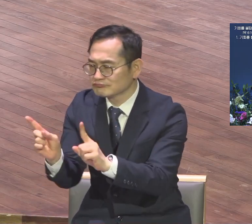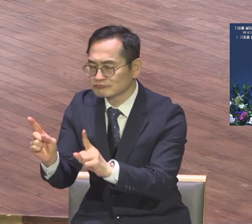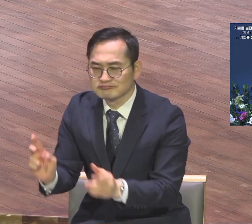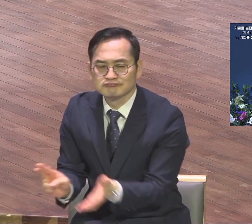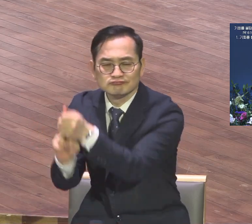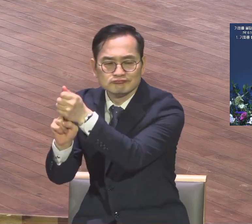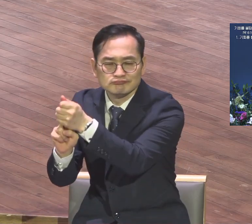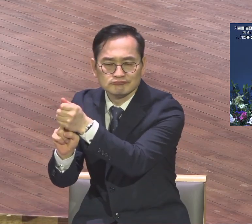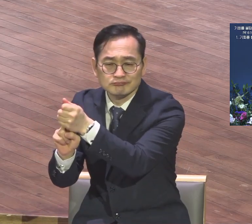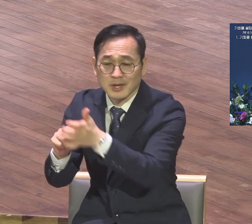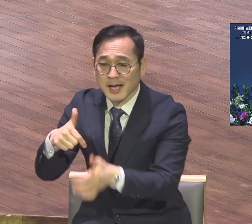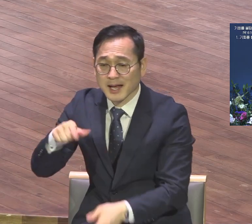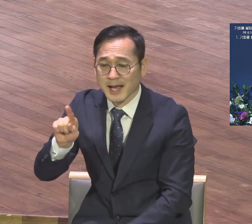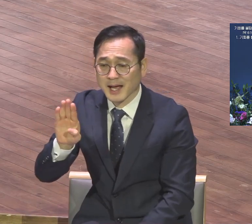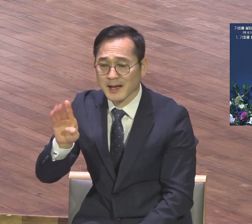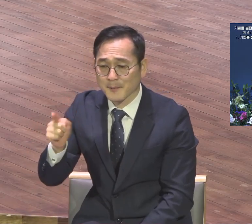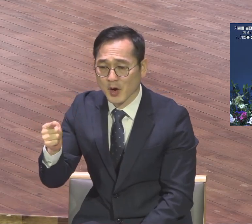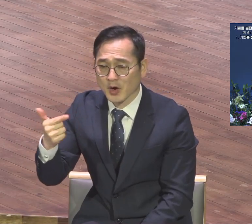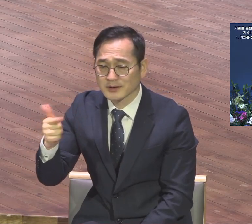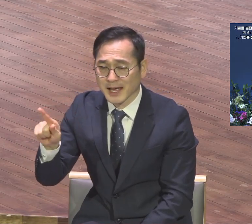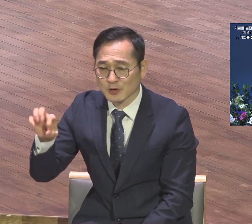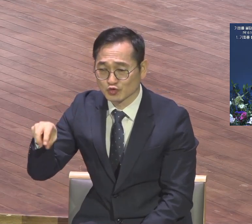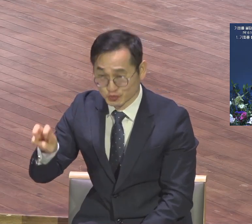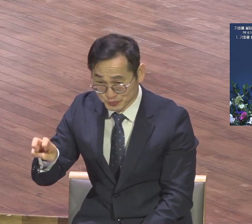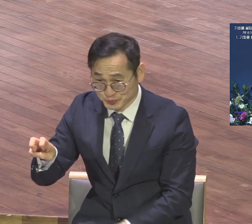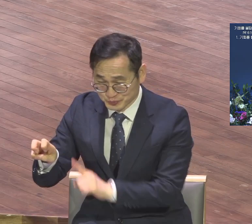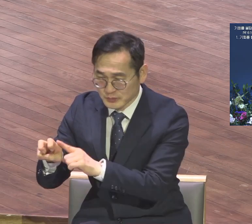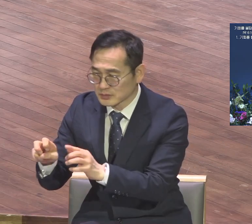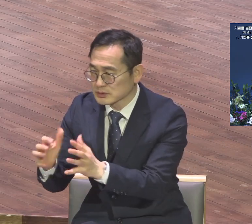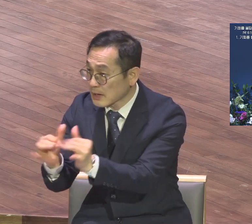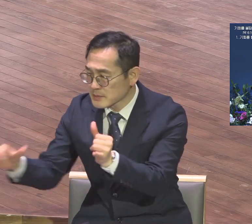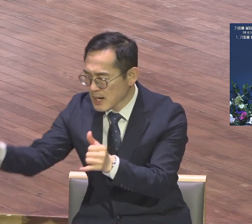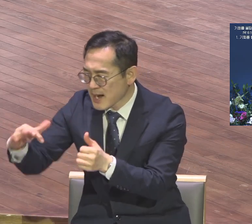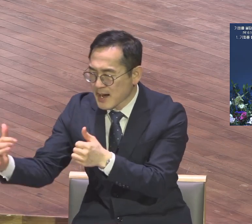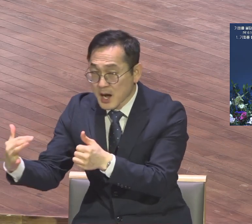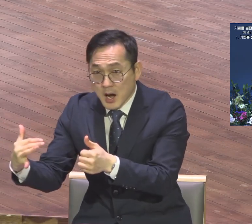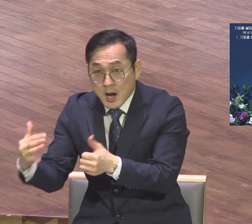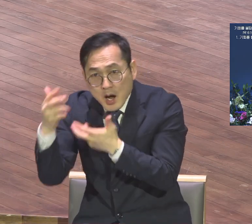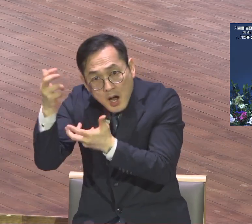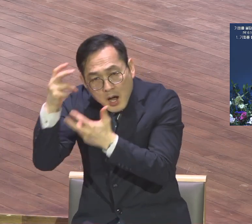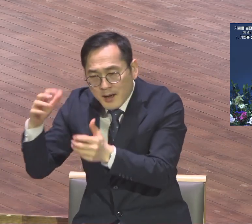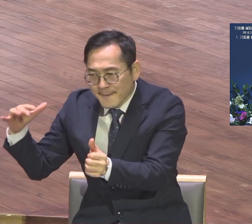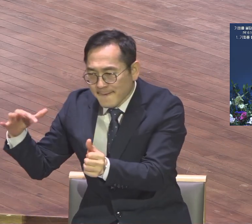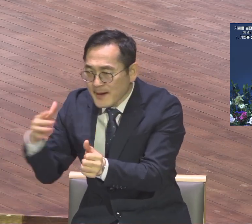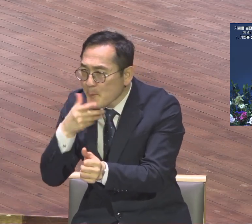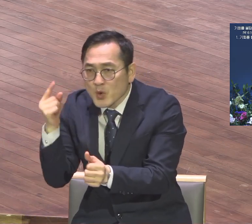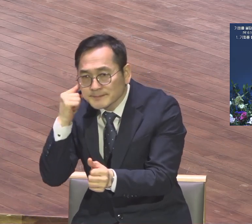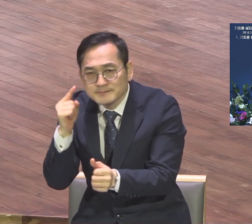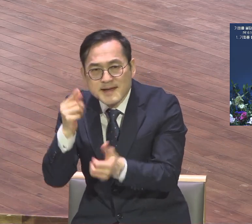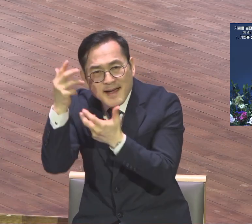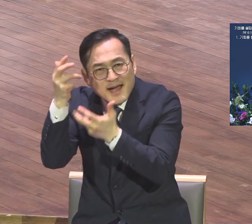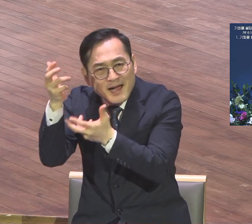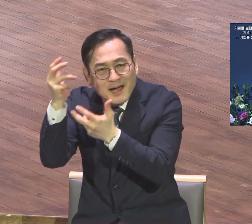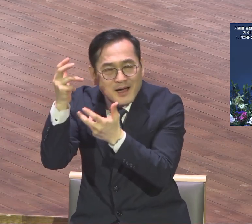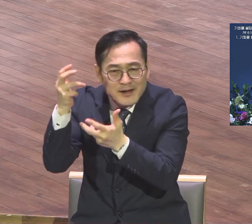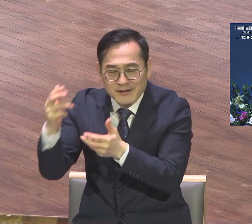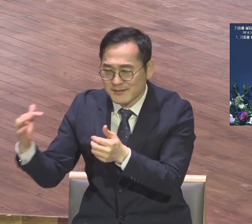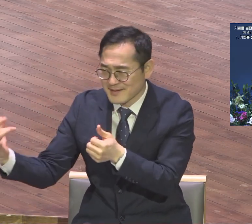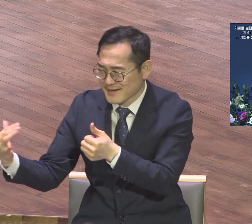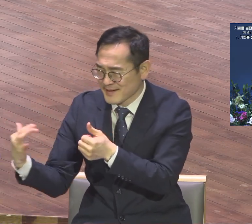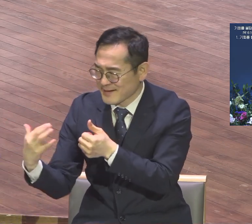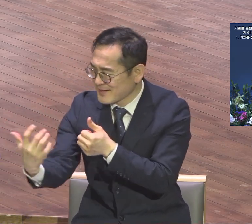행했습니다. 가브나움 지역에서는 수많은 군중들이 예수님을 따라다니면서 복음의 말씀을 듣고 막 예수님 보면 환호를